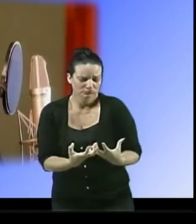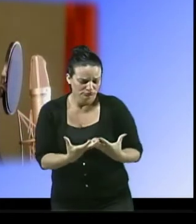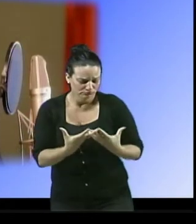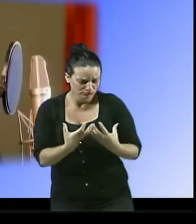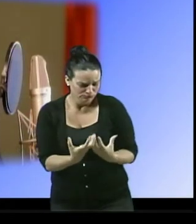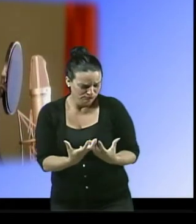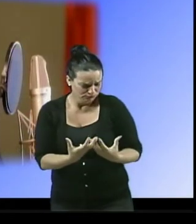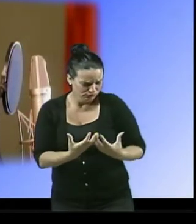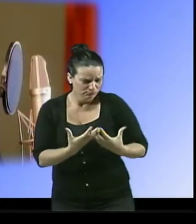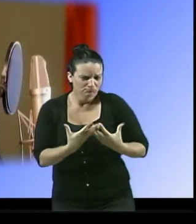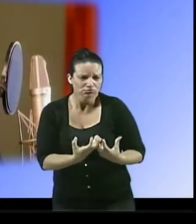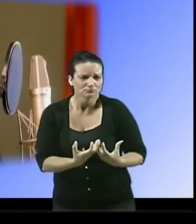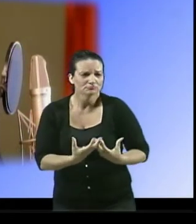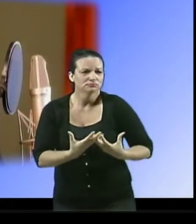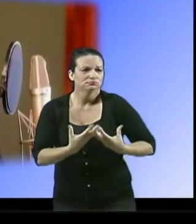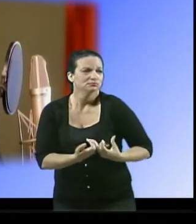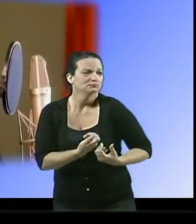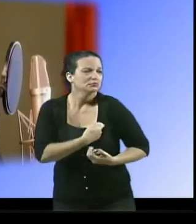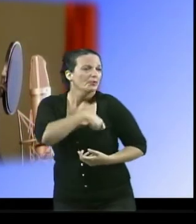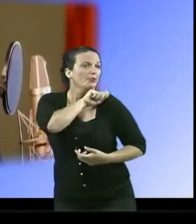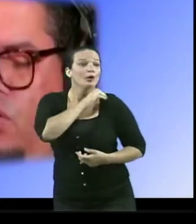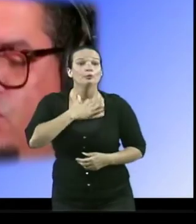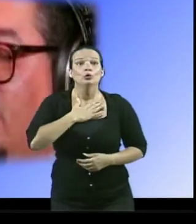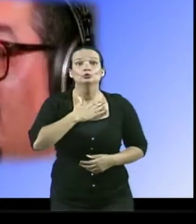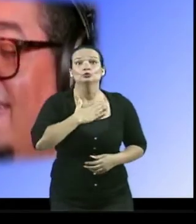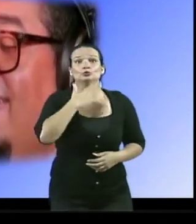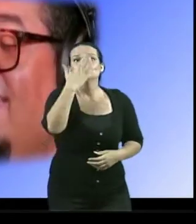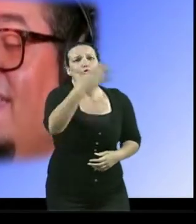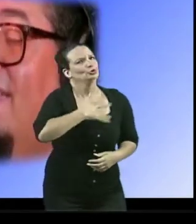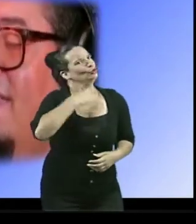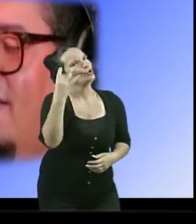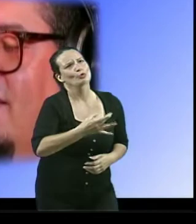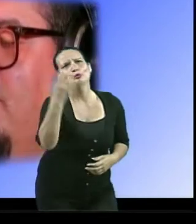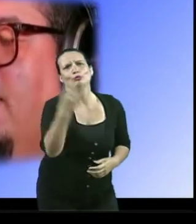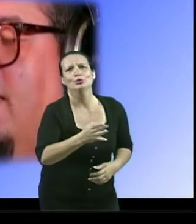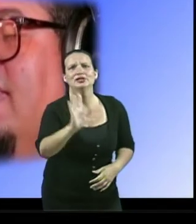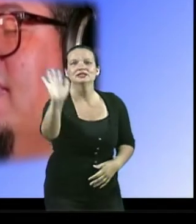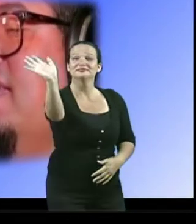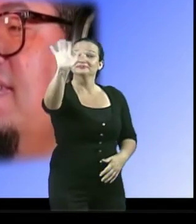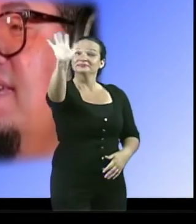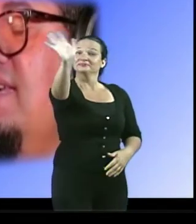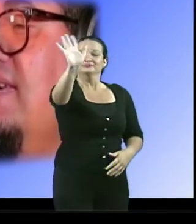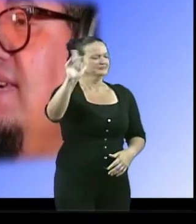y tu pueblo, aunque le duela, no te quiere